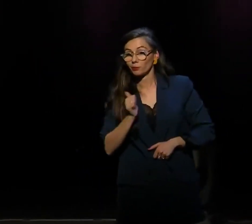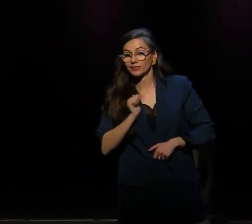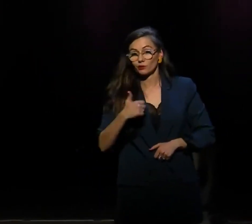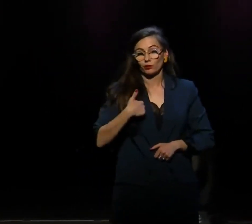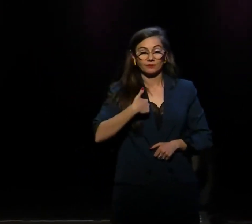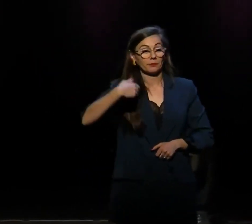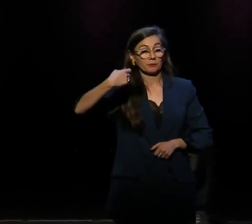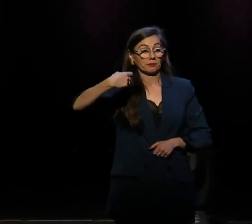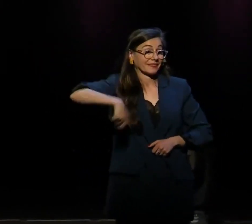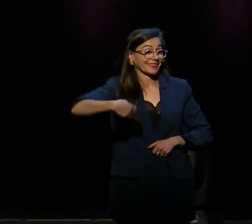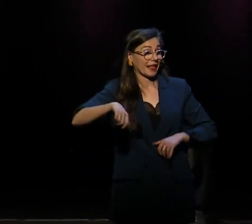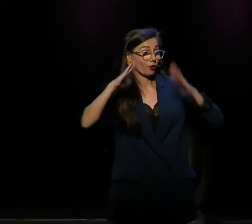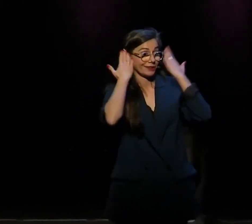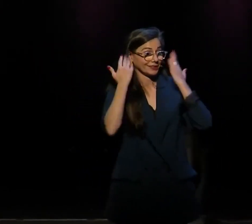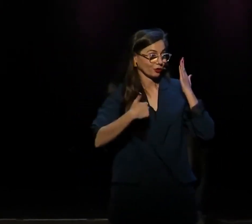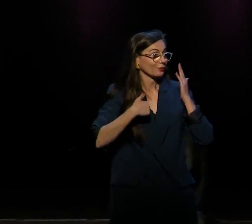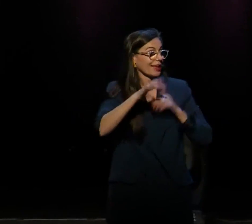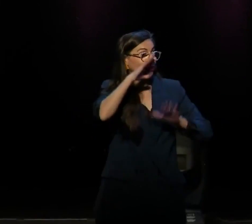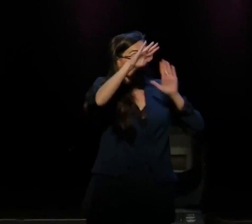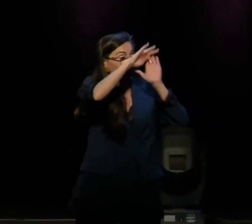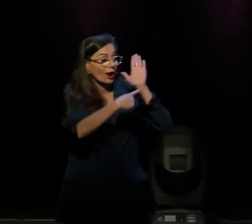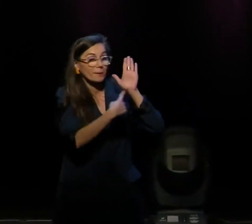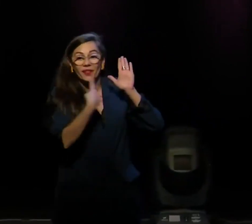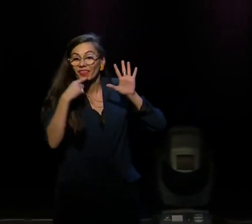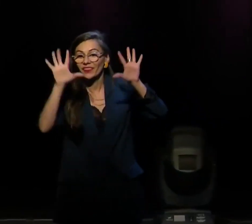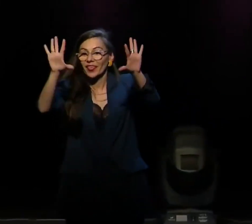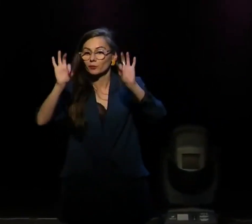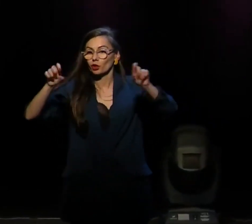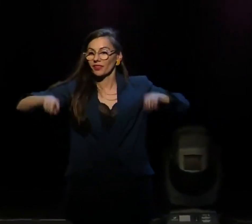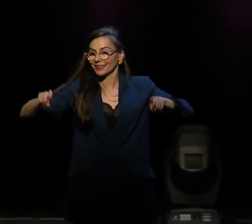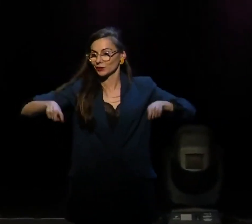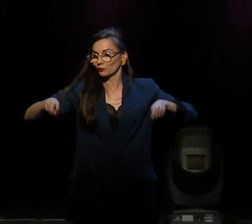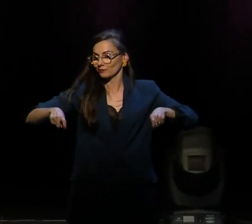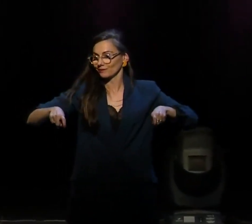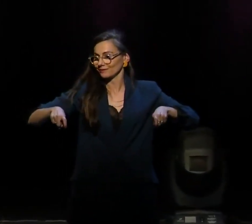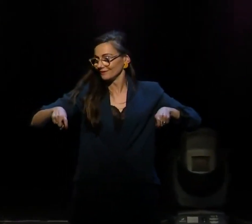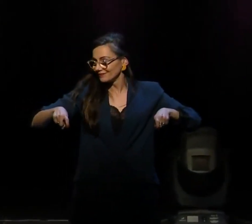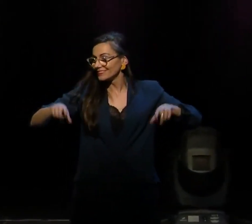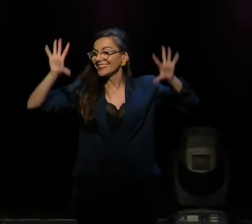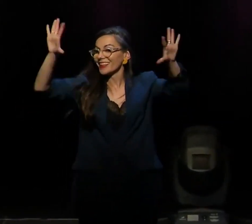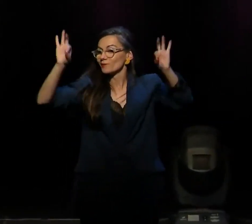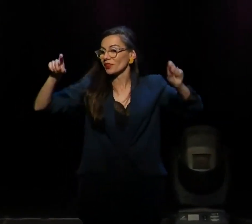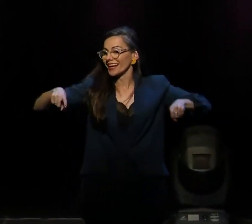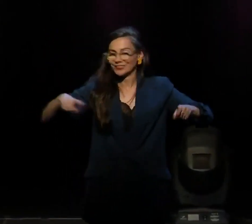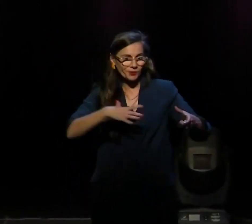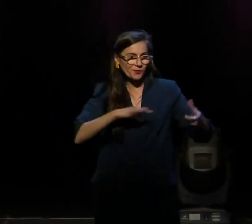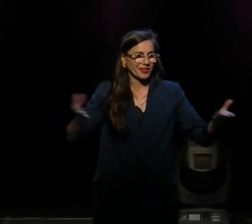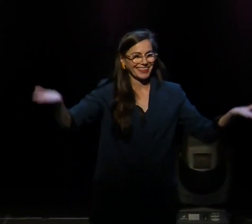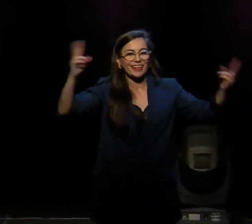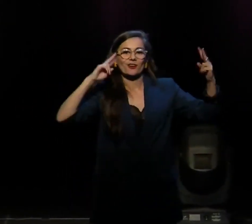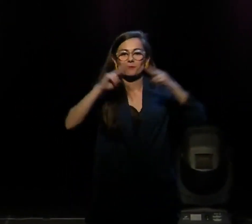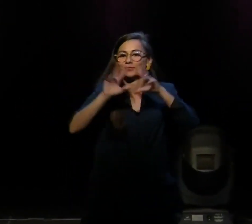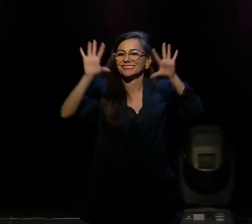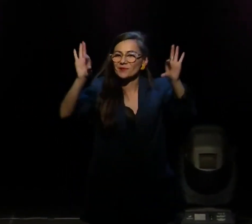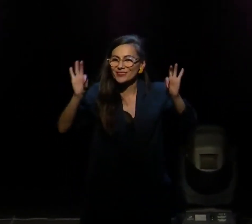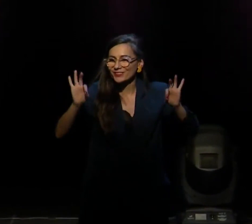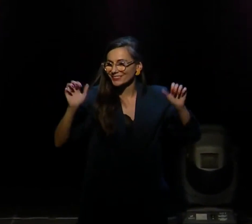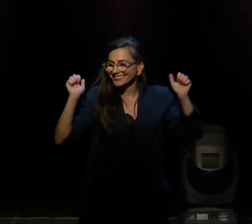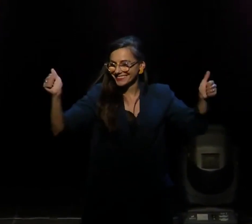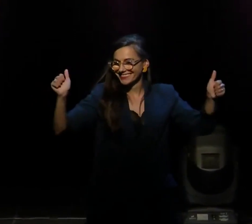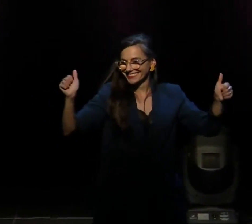Bueno, voy a aprovechar estos minutos de impasse como presidenta del Congreso porque en el programa creo que está puesto que